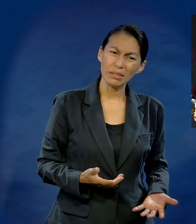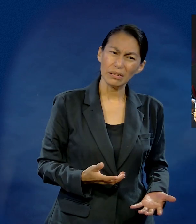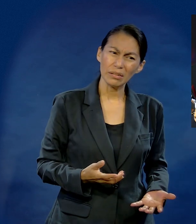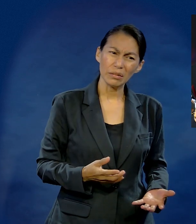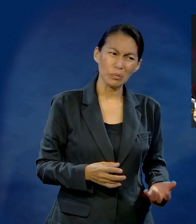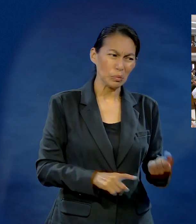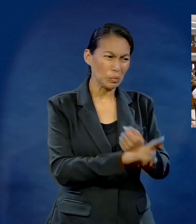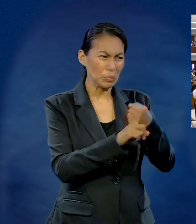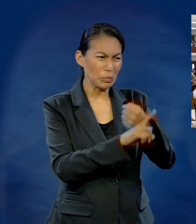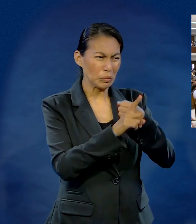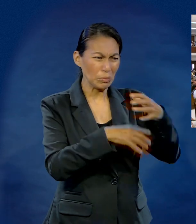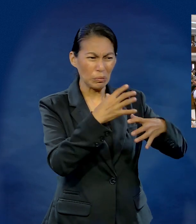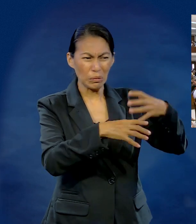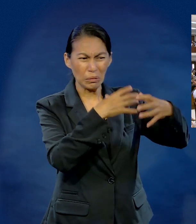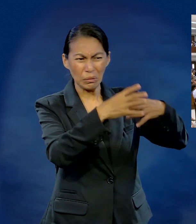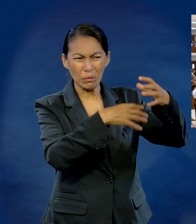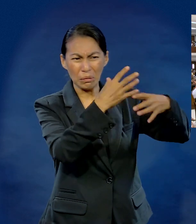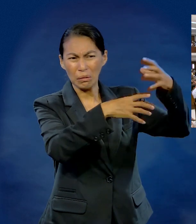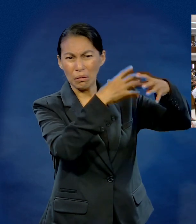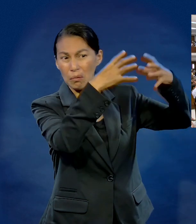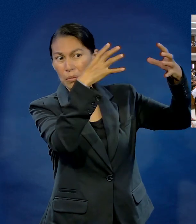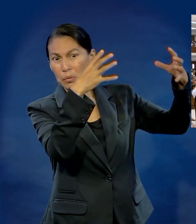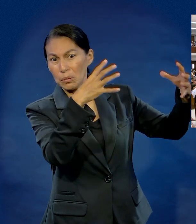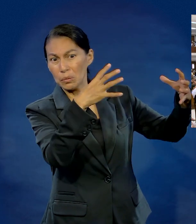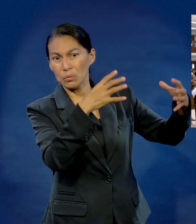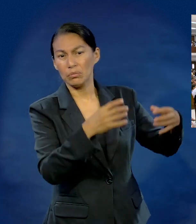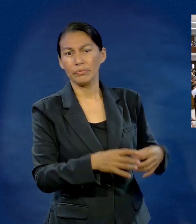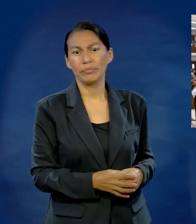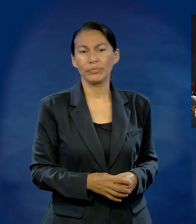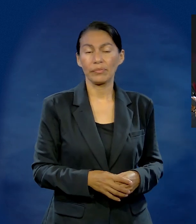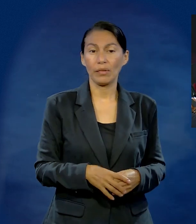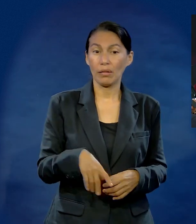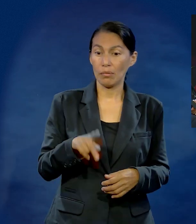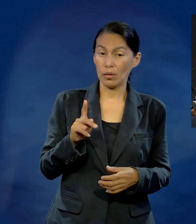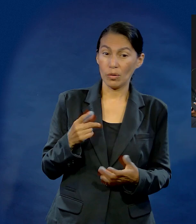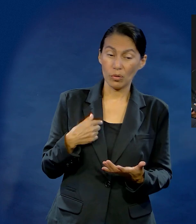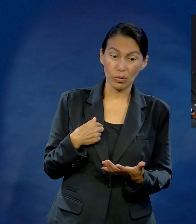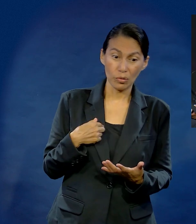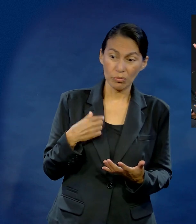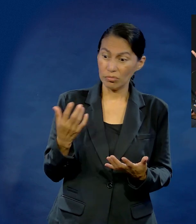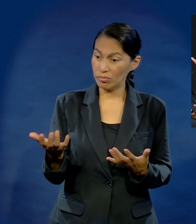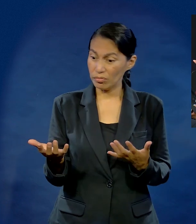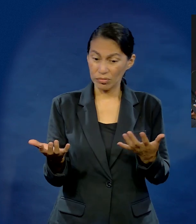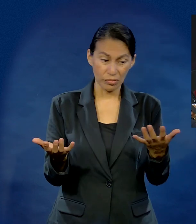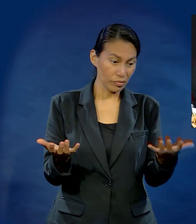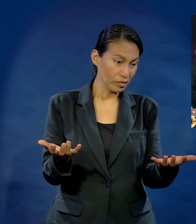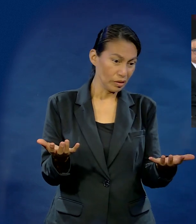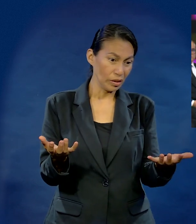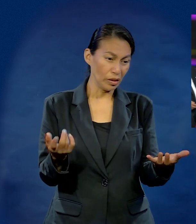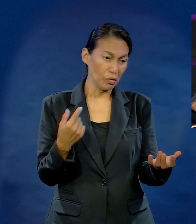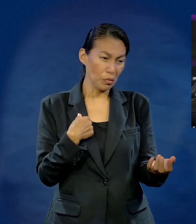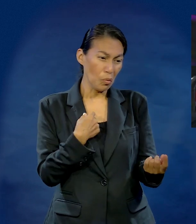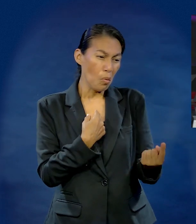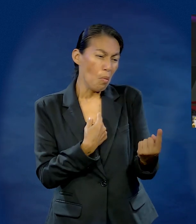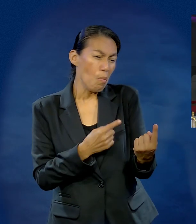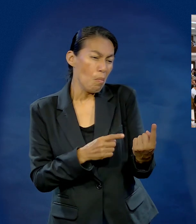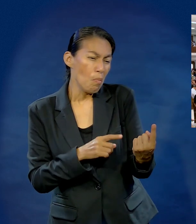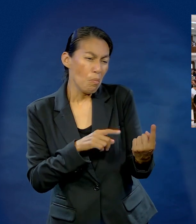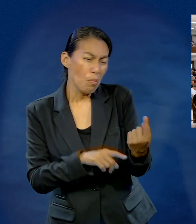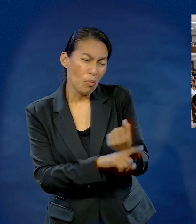amortigua y lo minimiza, o lo incendia, lo explota y lo transforma en una crisis.